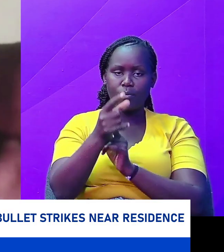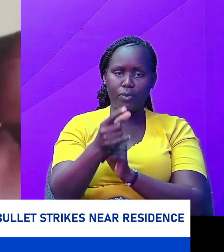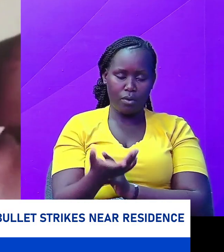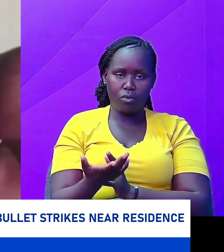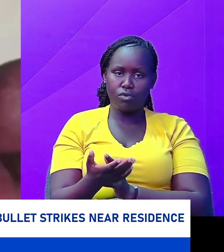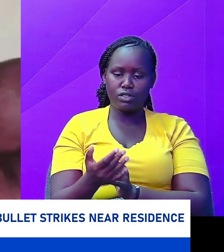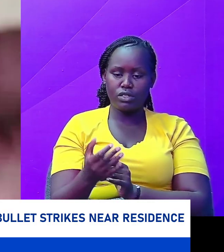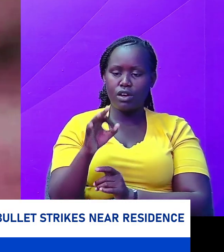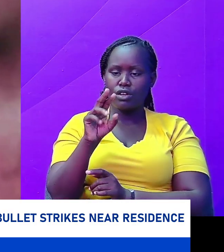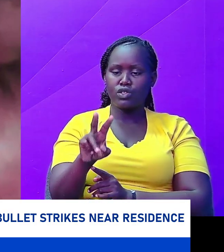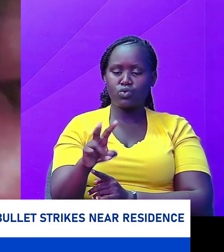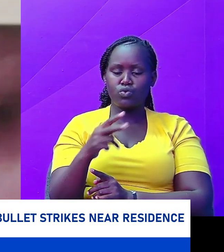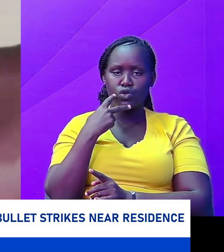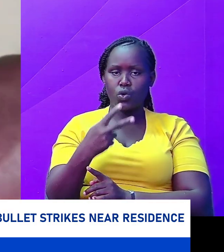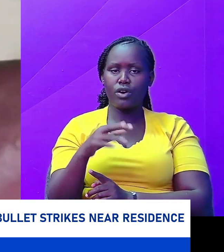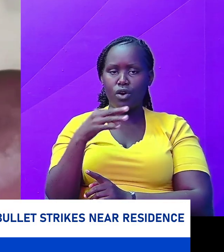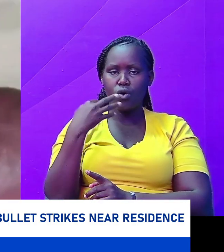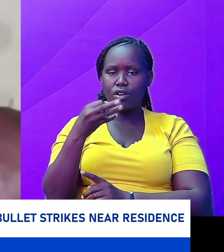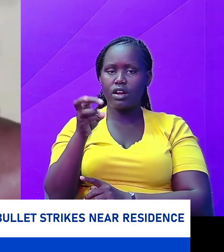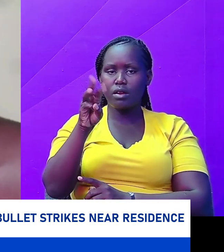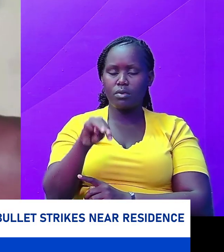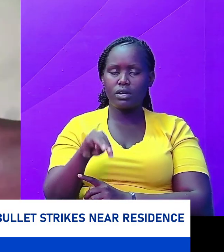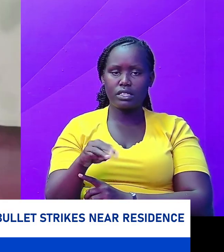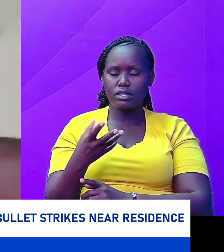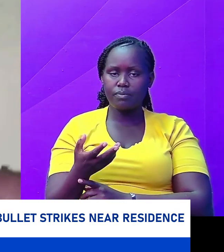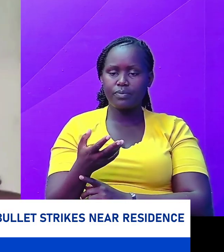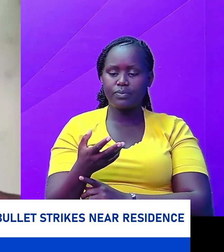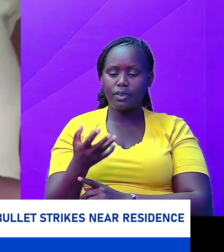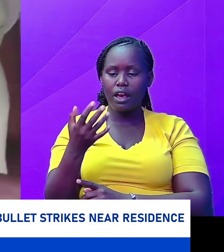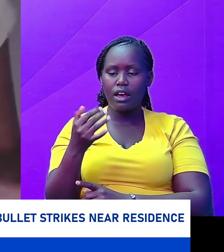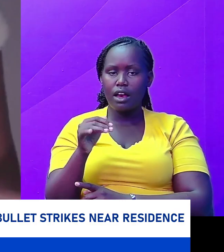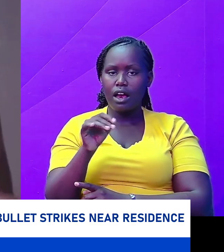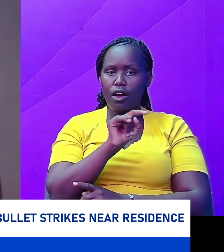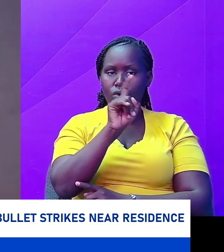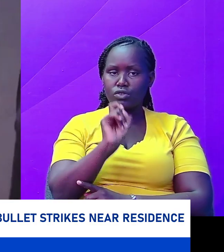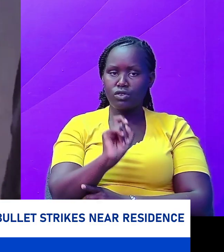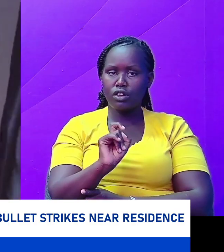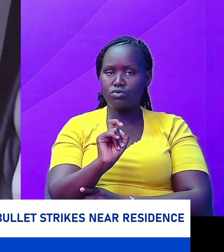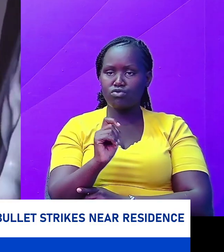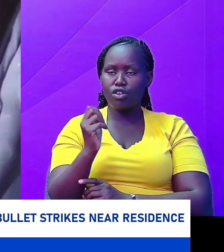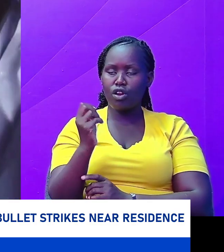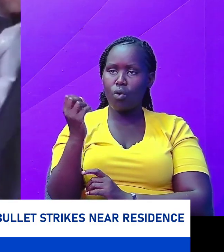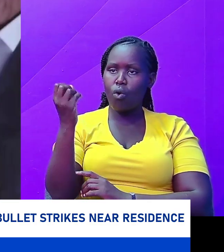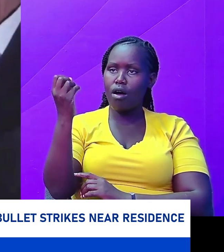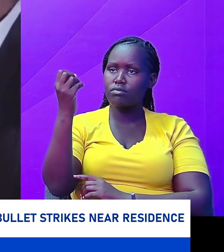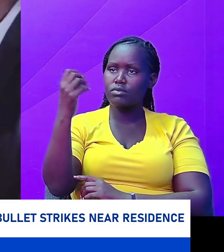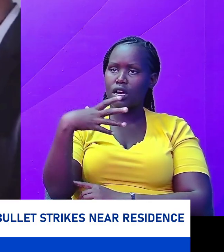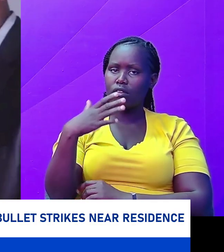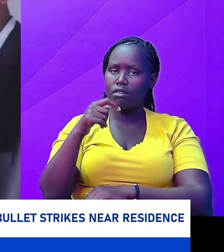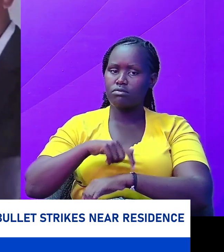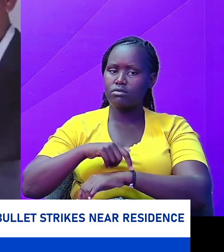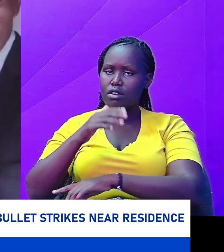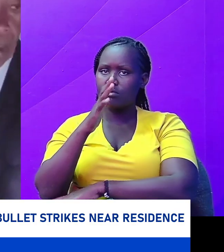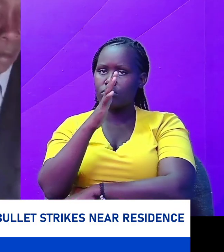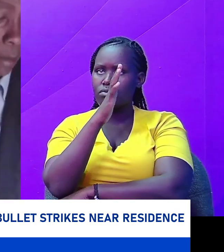300 meters mahali hapo. So sasa swali ni nani, mchana sio usiku, mchana saa 9